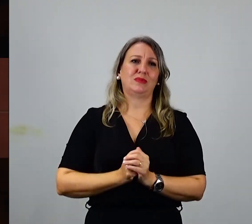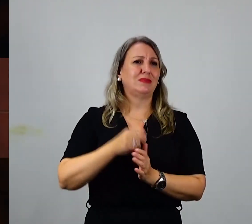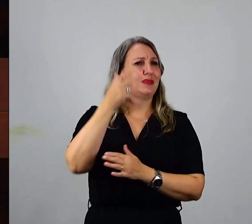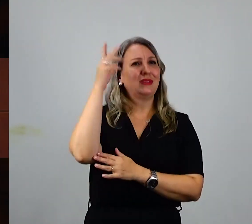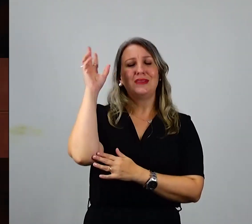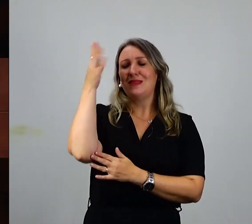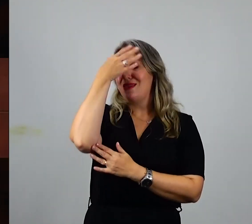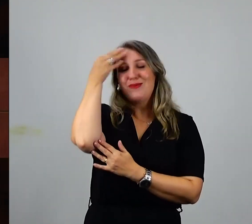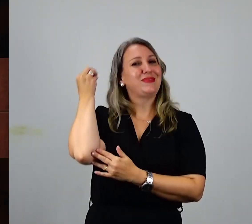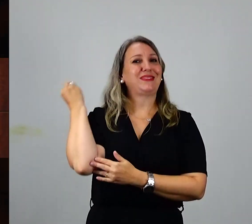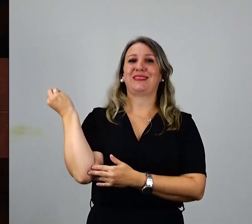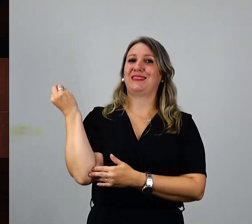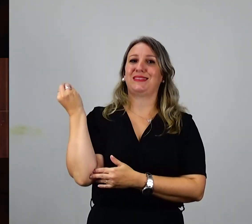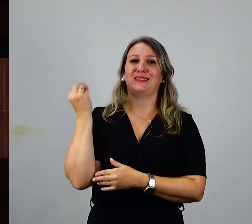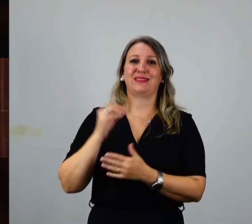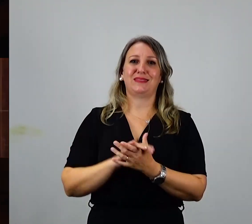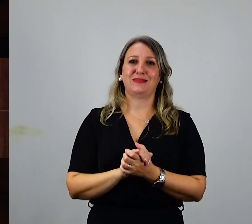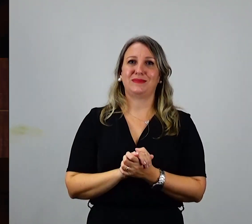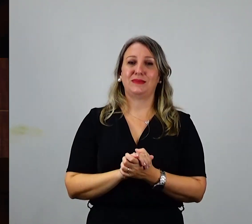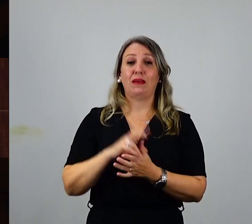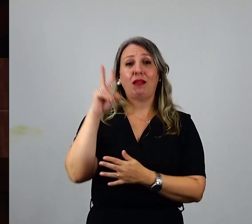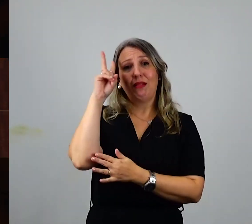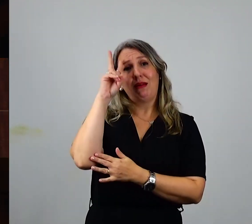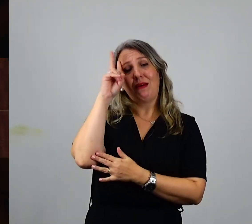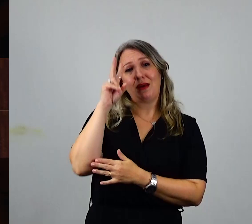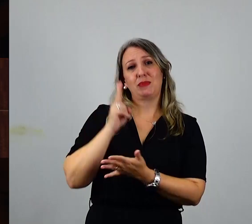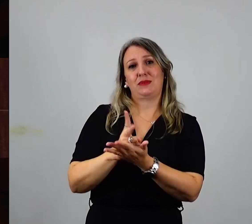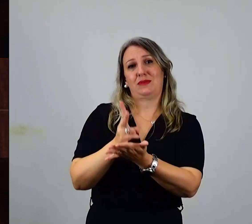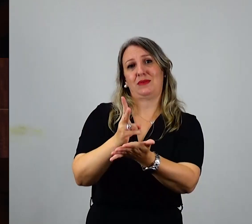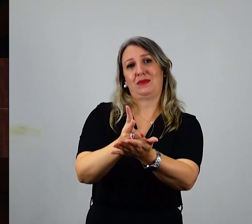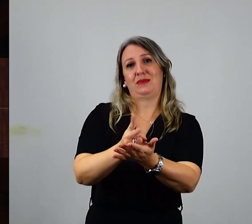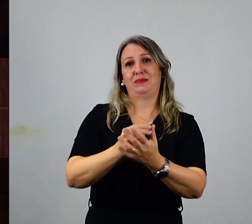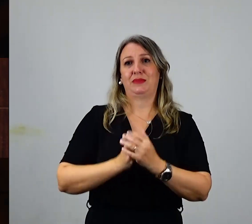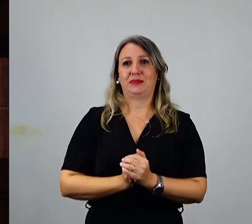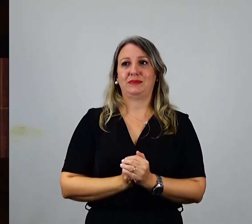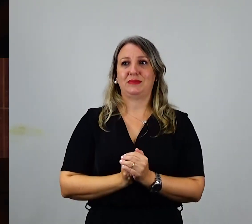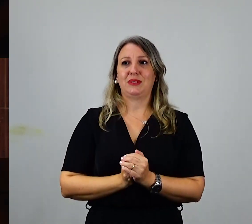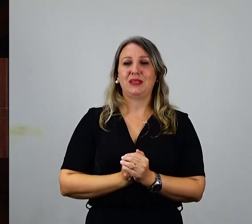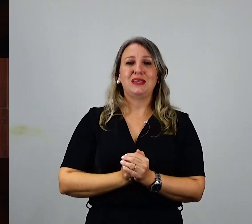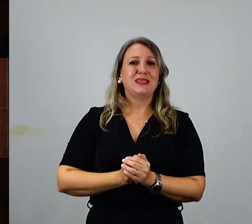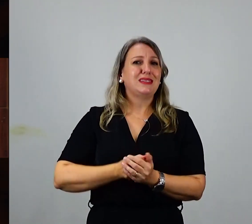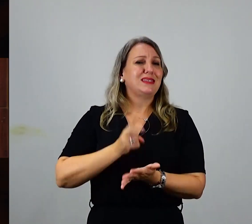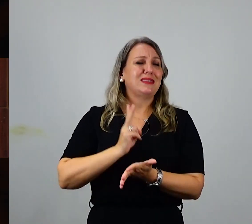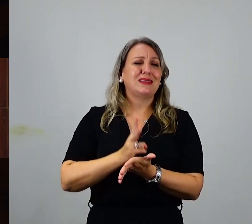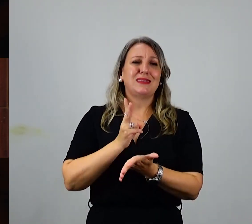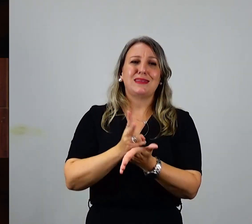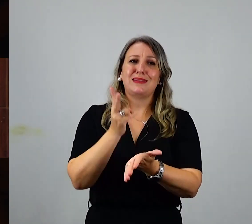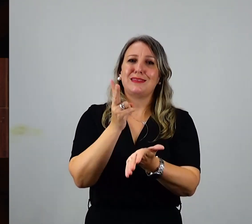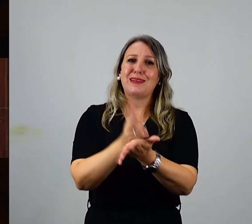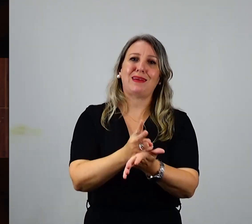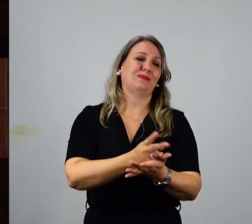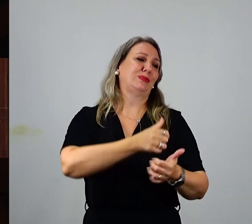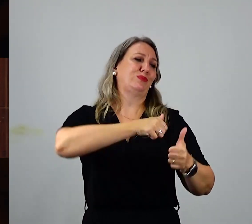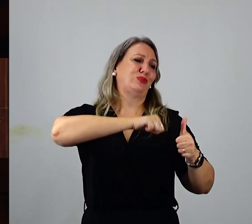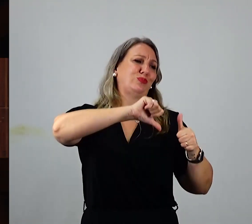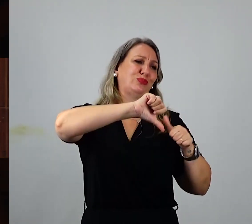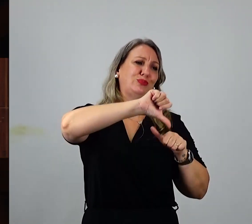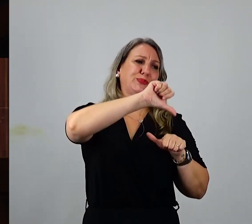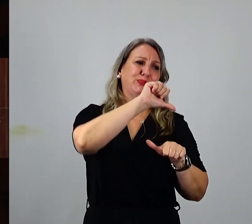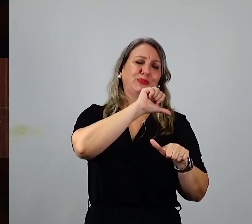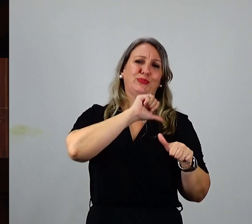estamos aqui, os mais velhos, ainda estamos trocando de pele. Até